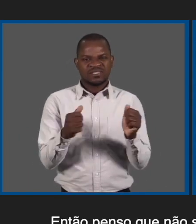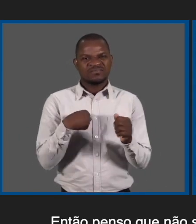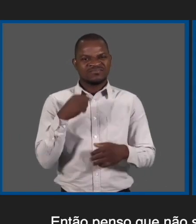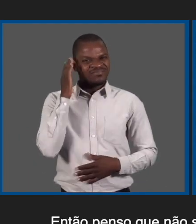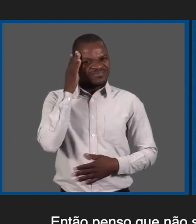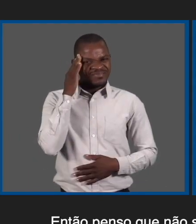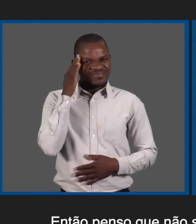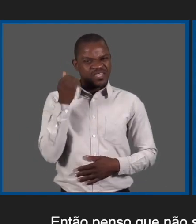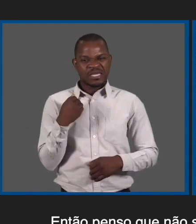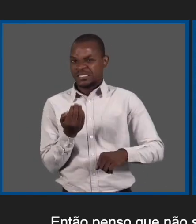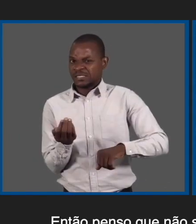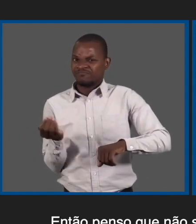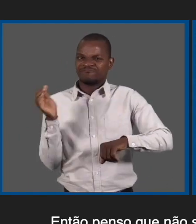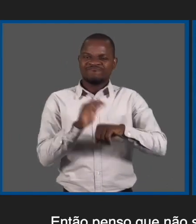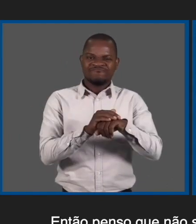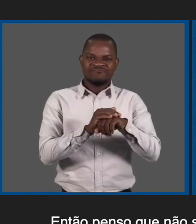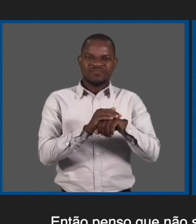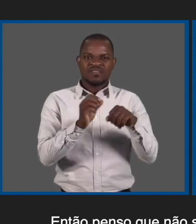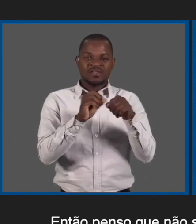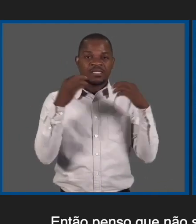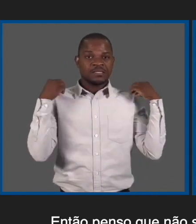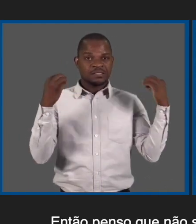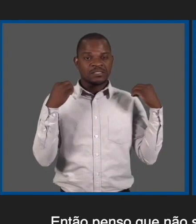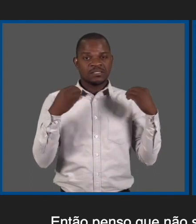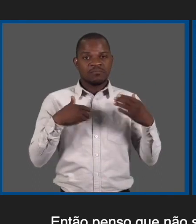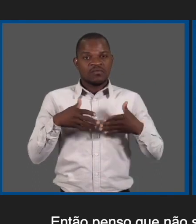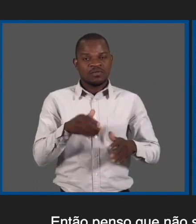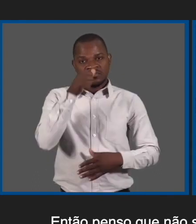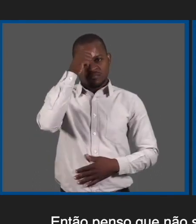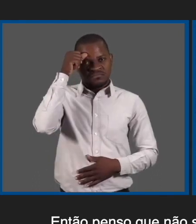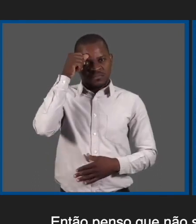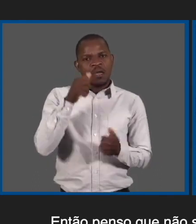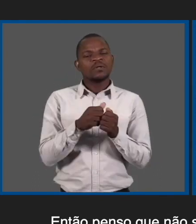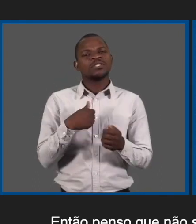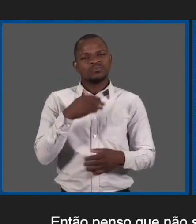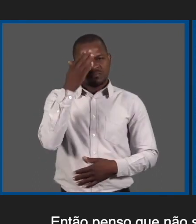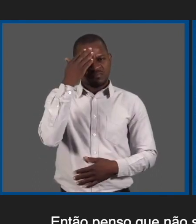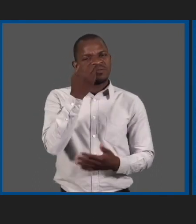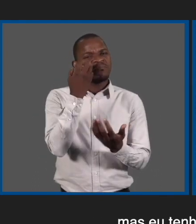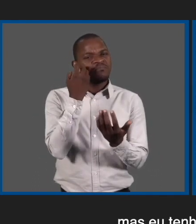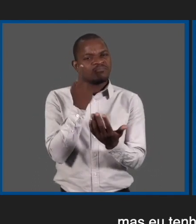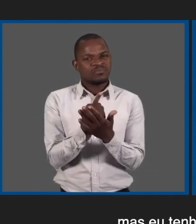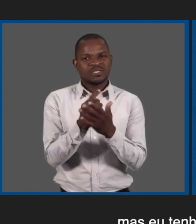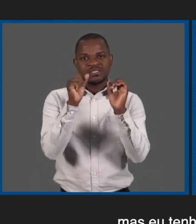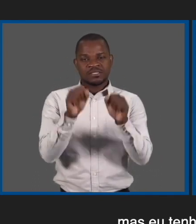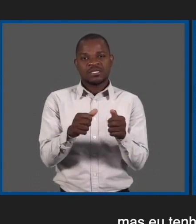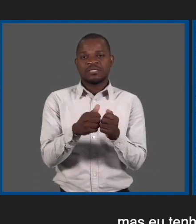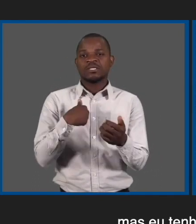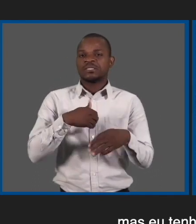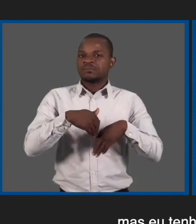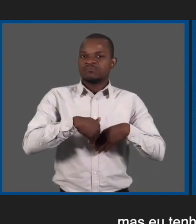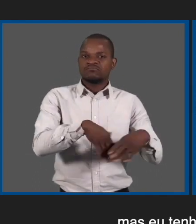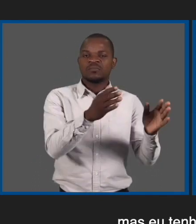sou tão boa assim para fazer fisioterapia porque nem sabemos que essas crianças aqui dependem da fisioterapia, mas eu tenho